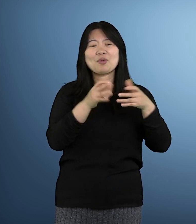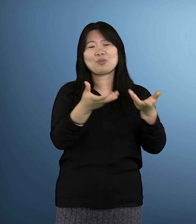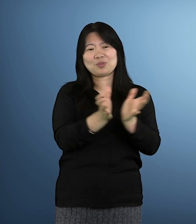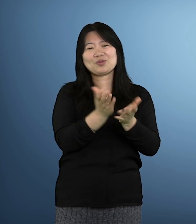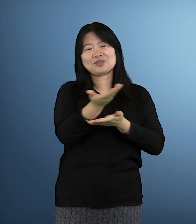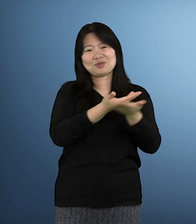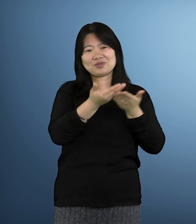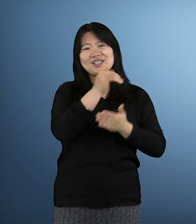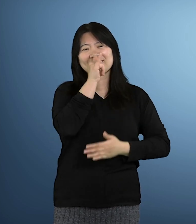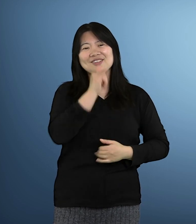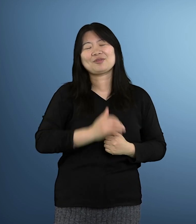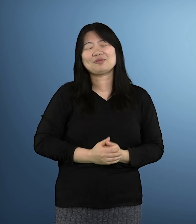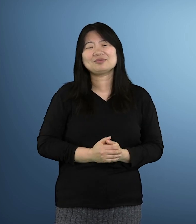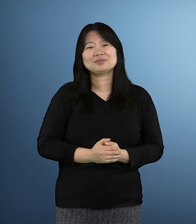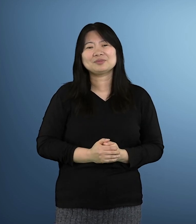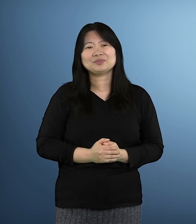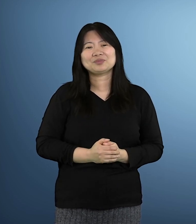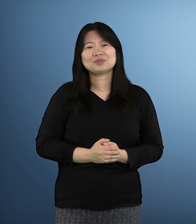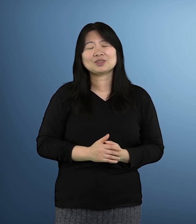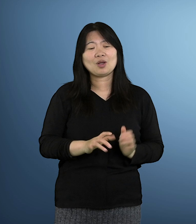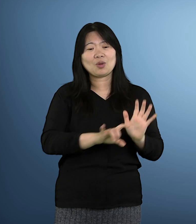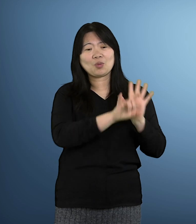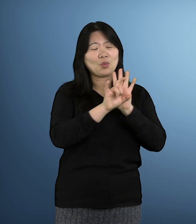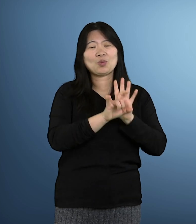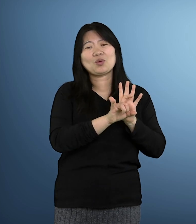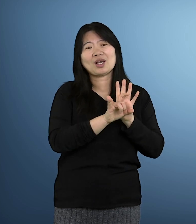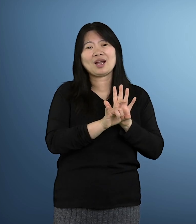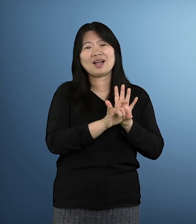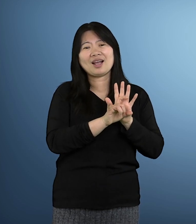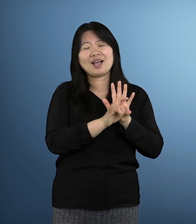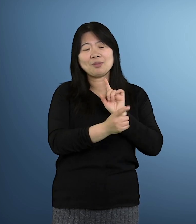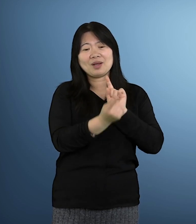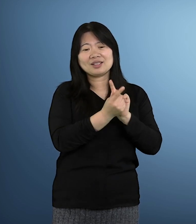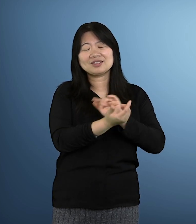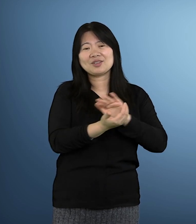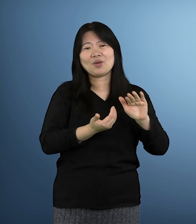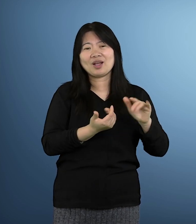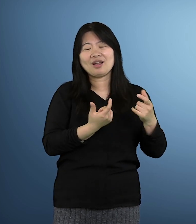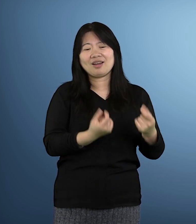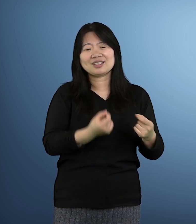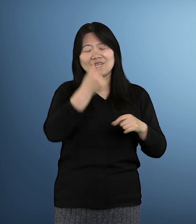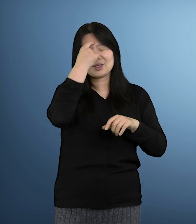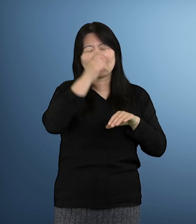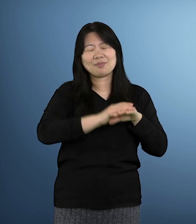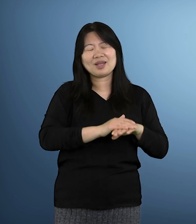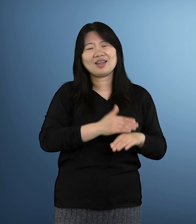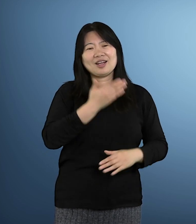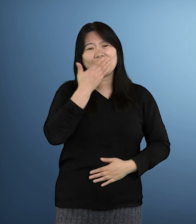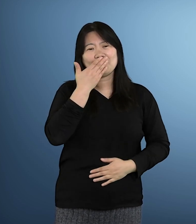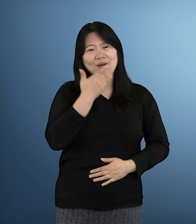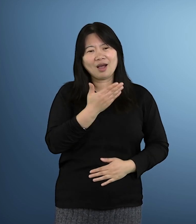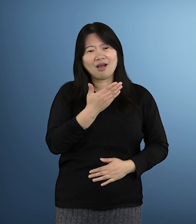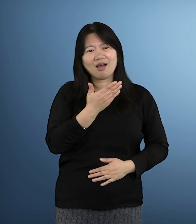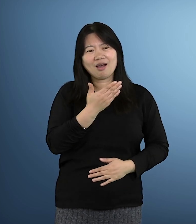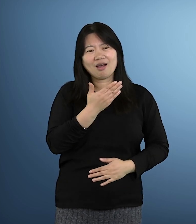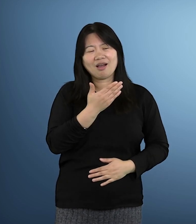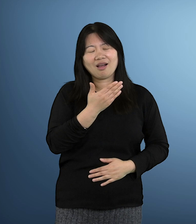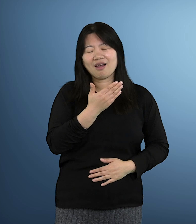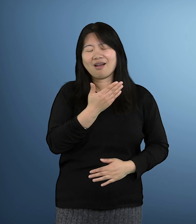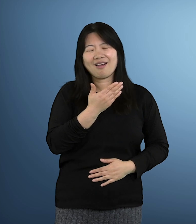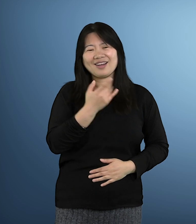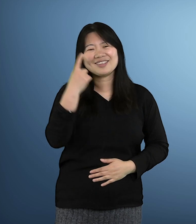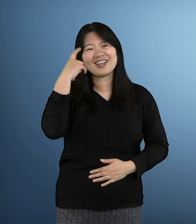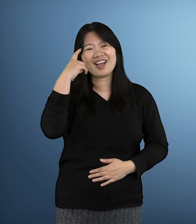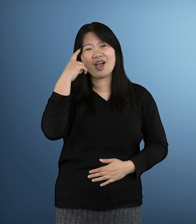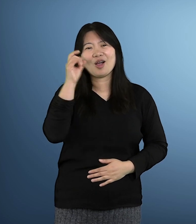우리가 코로나를 맞기 전에는 이렇게라도 예배 드릴 수 있을 줄